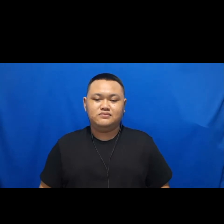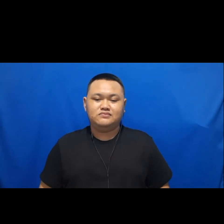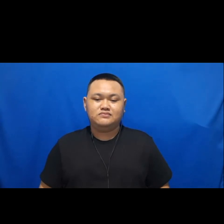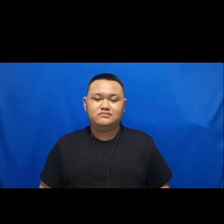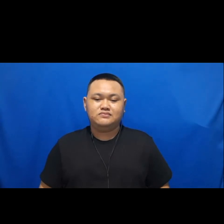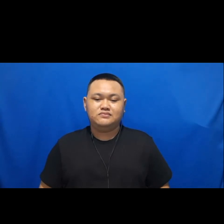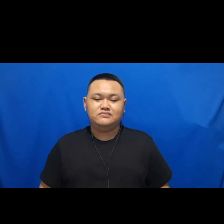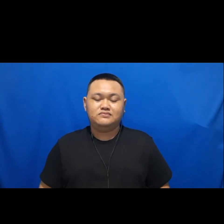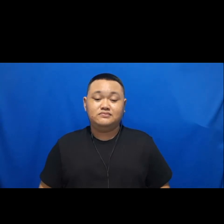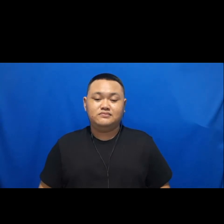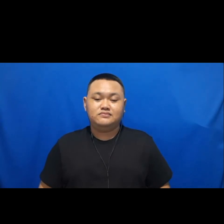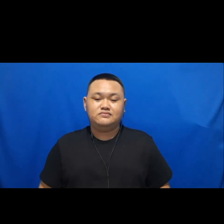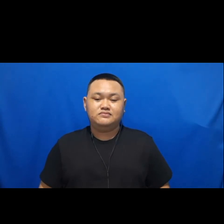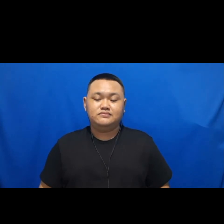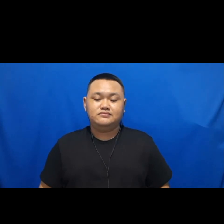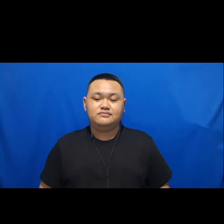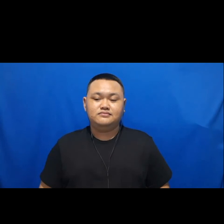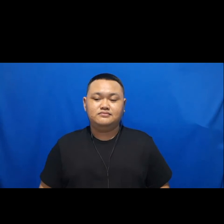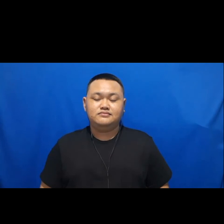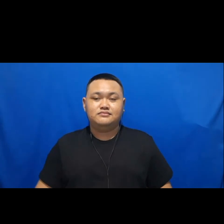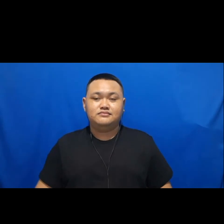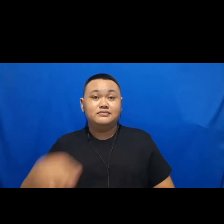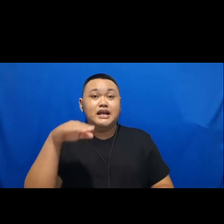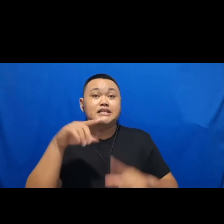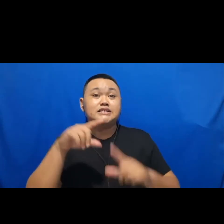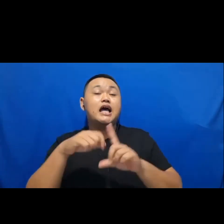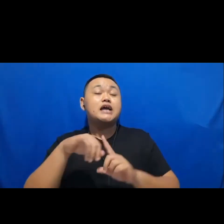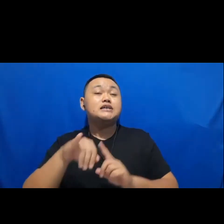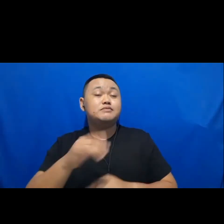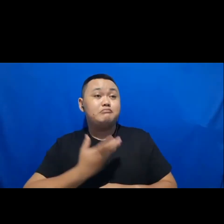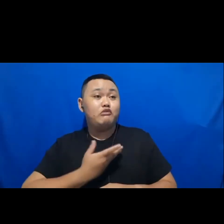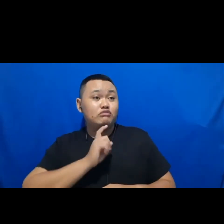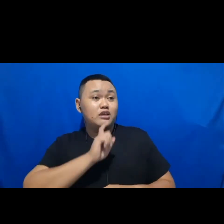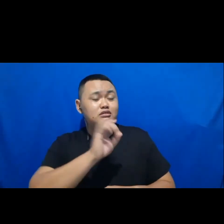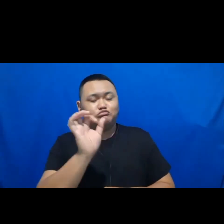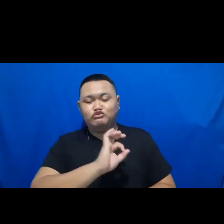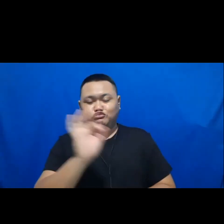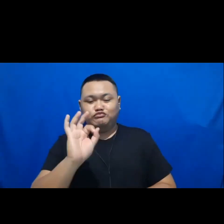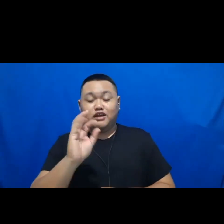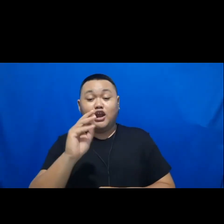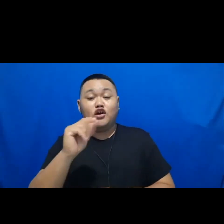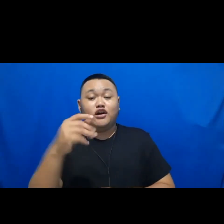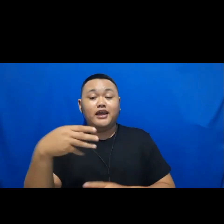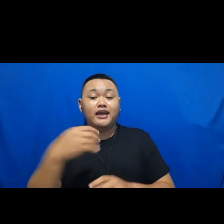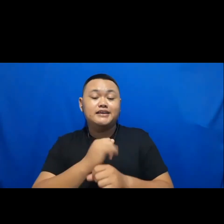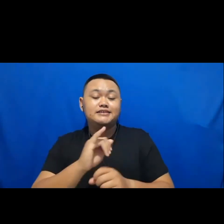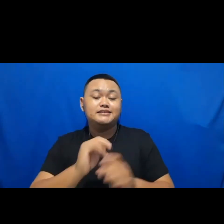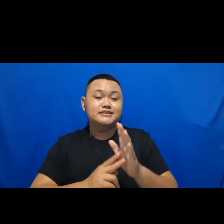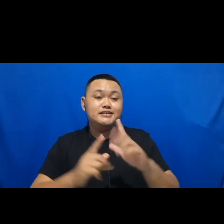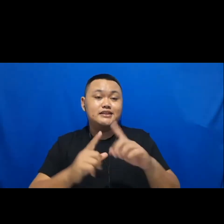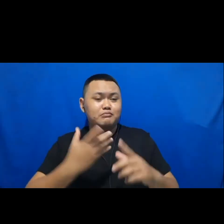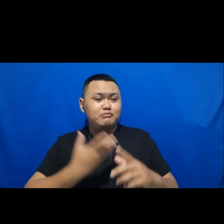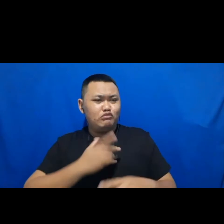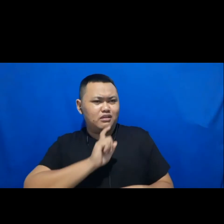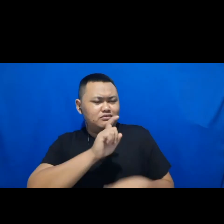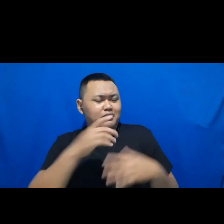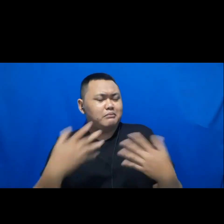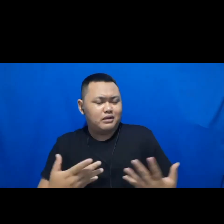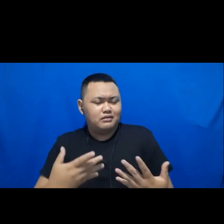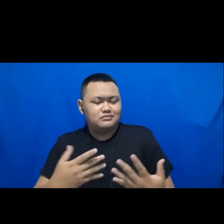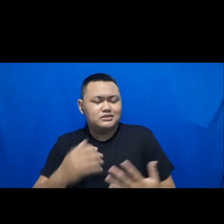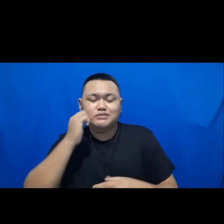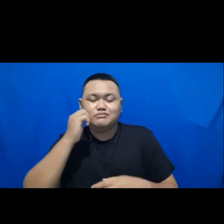bisa optimal. Oke, baik, terima kasih. Yang pertama, saya dari tadi mendengarkan Pak